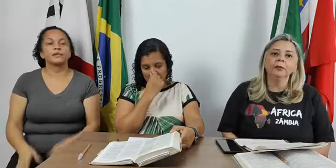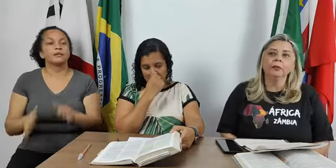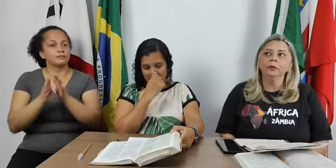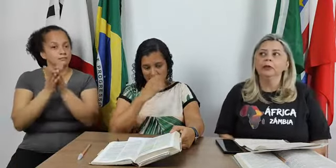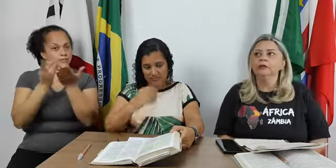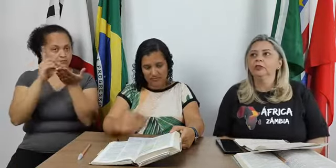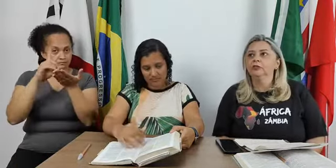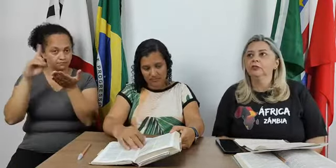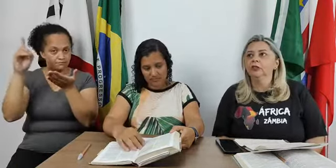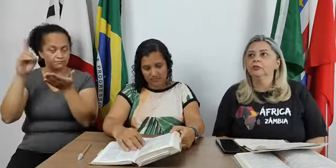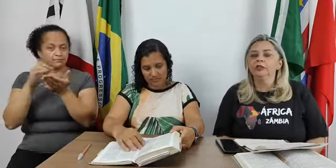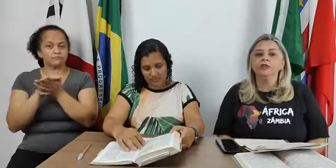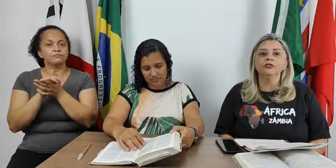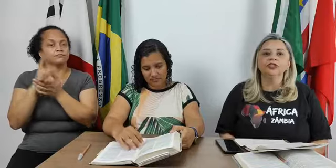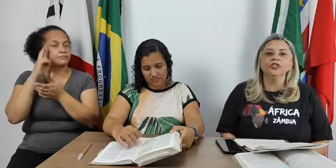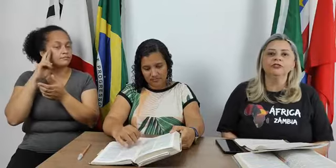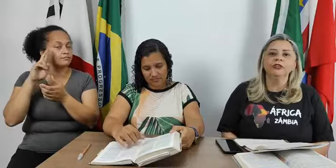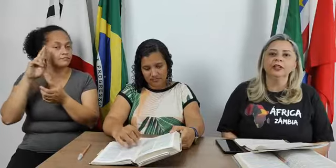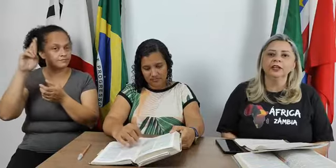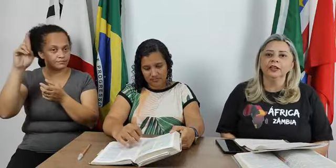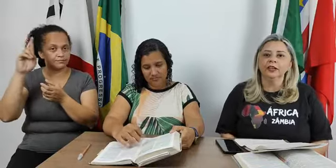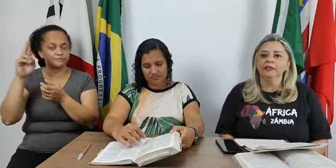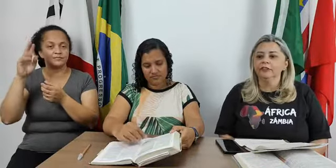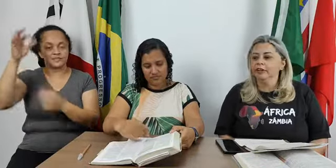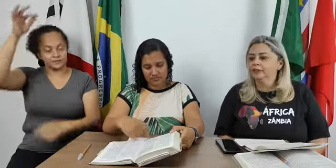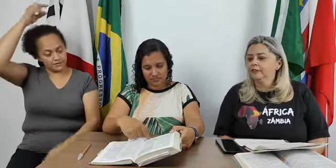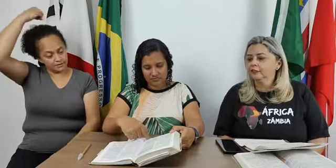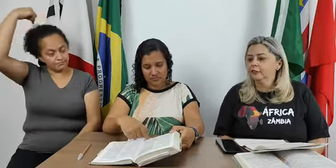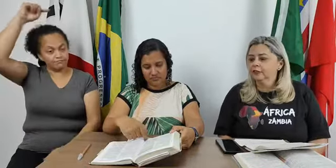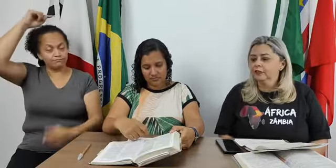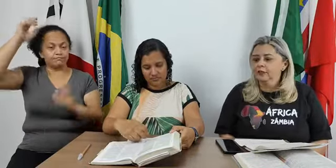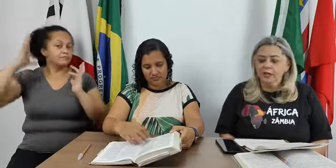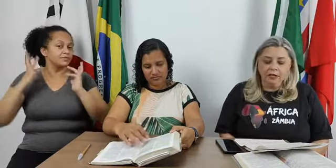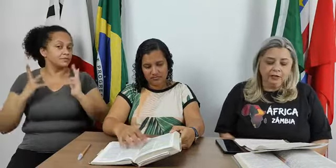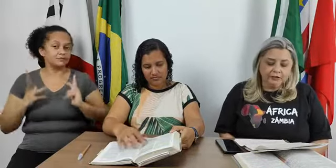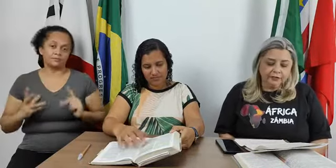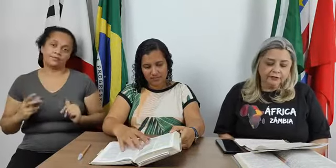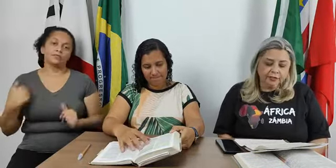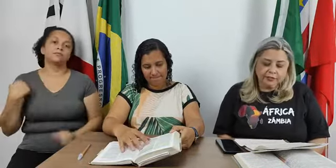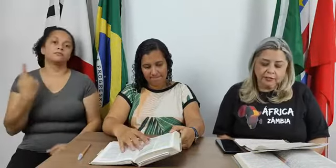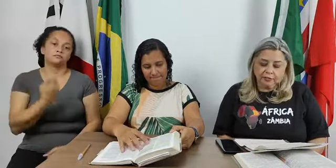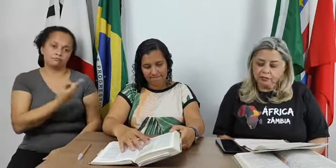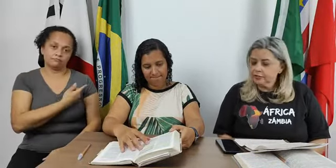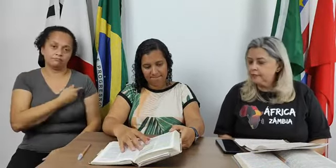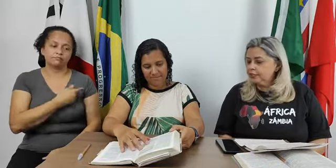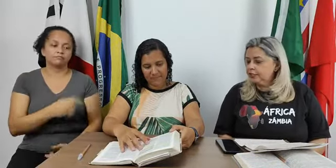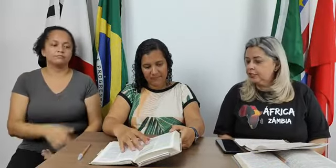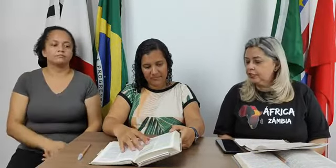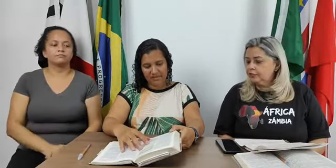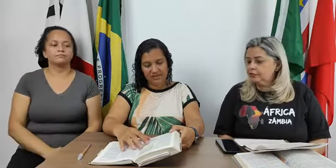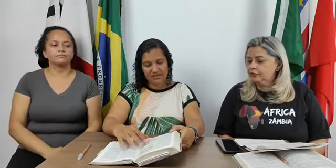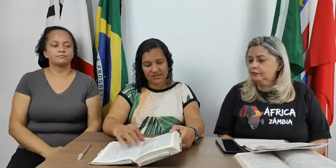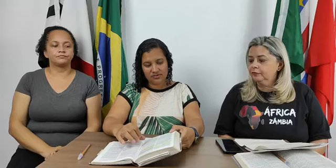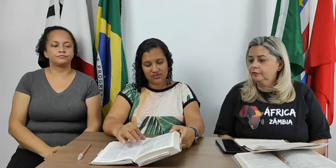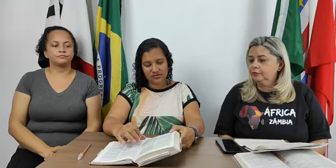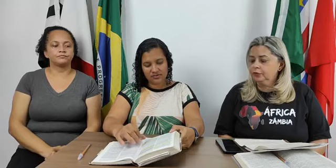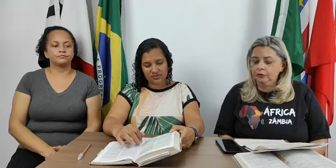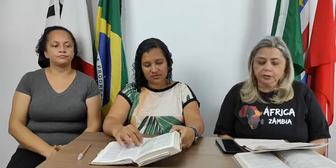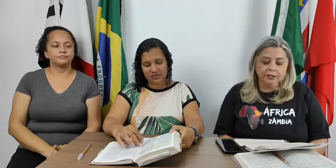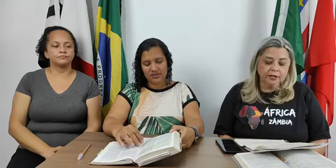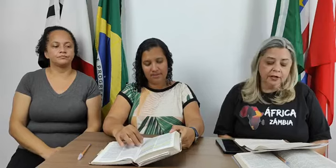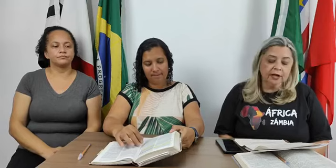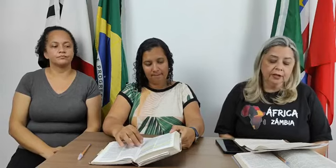palavra, a própria palavra do Senhor que nos santifica, né? Que ele fala nesse versículo. É 17, né? Que nós